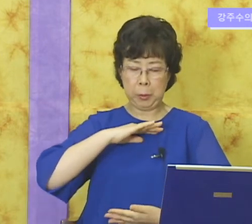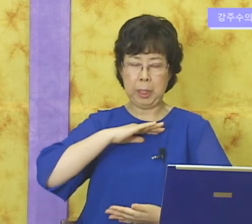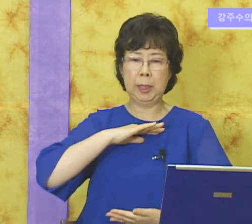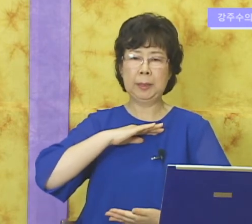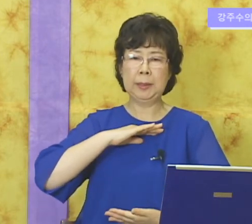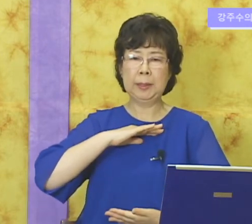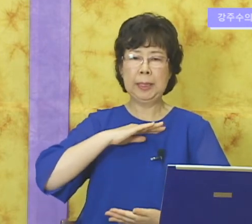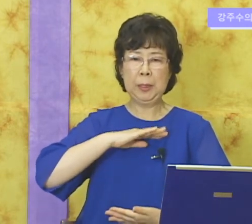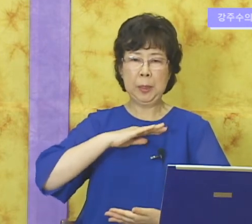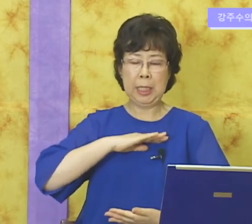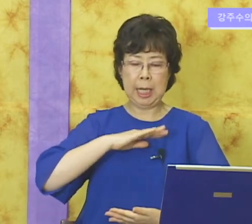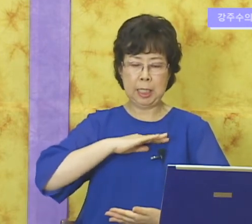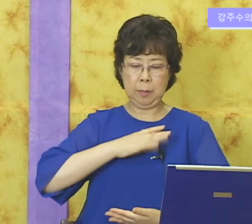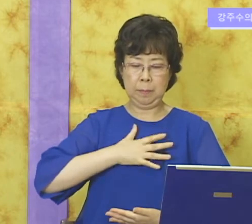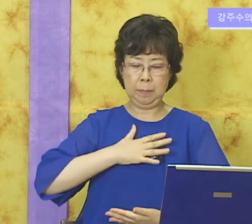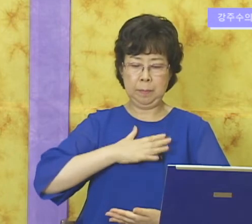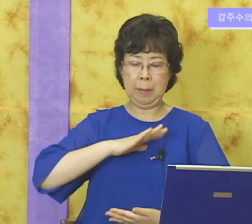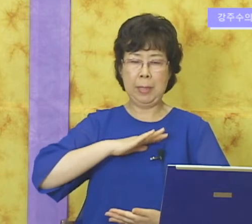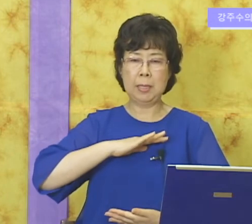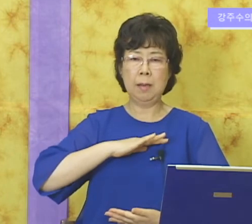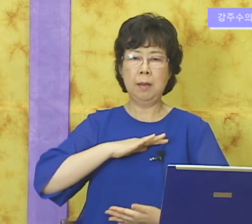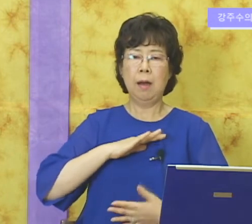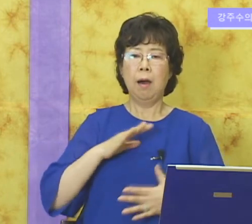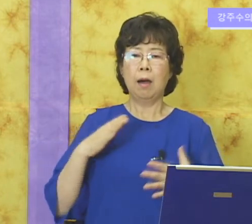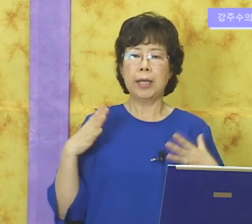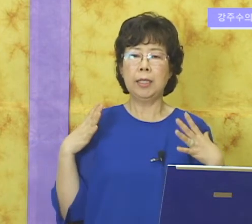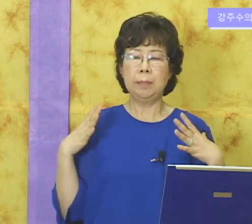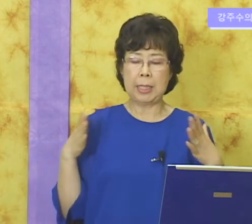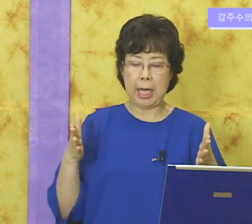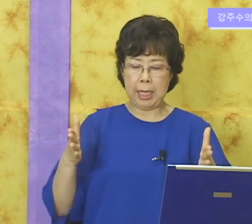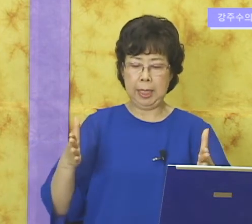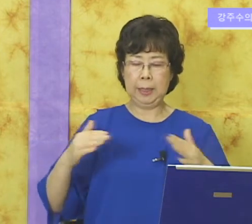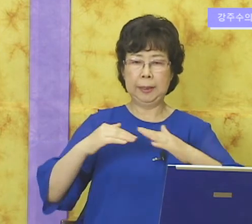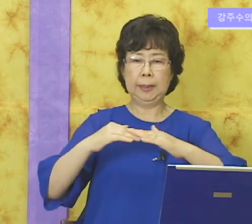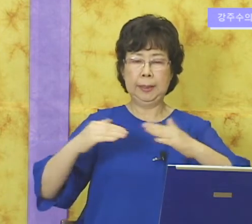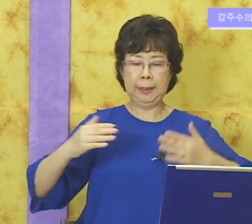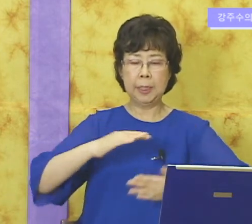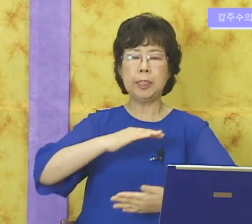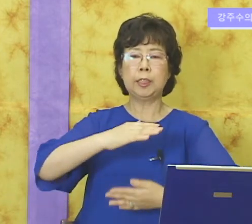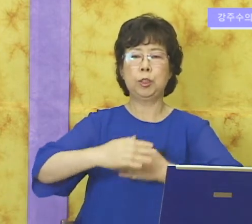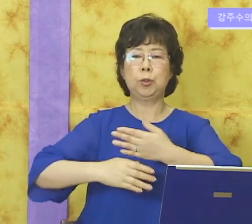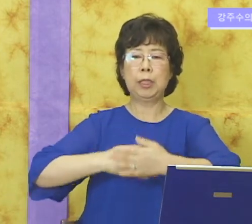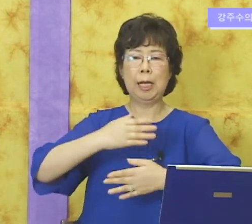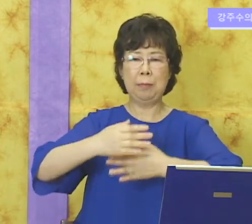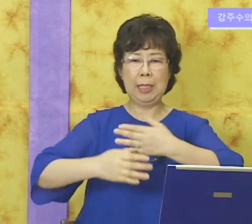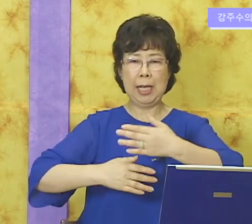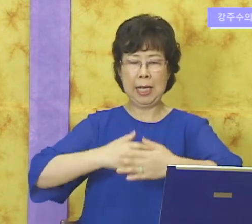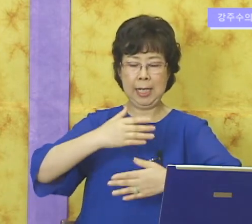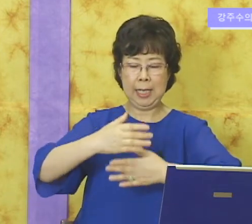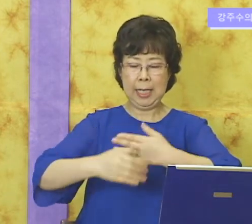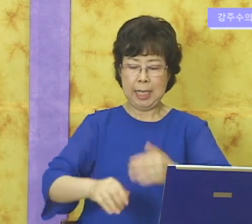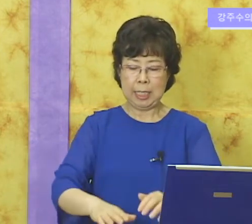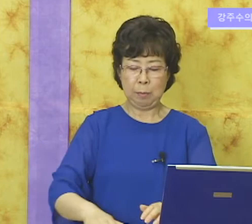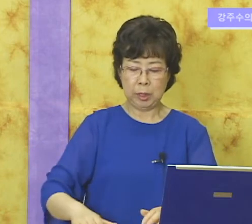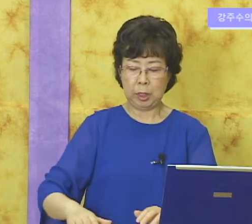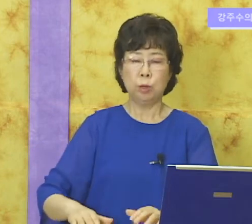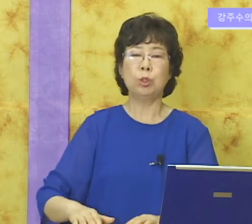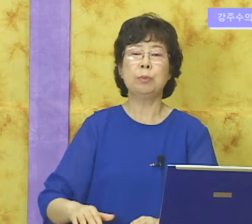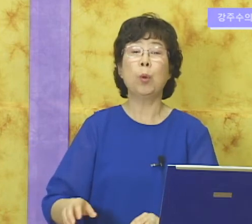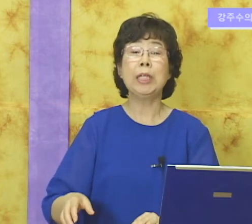여기 가슴 앞에서 어깨 넓이 사이, 여기서 수어를 합니다. 자, 무슨